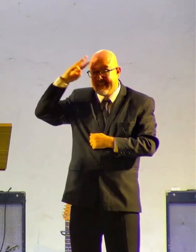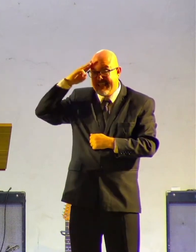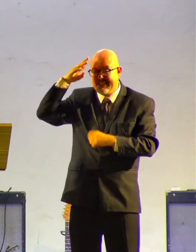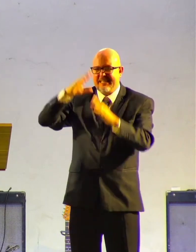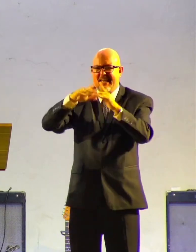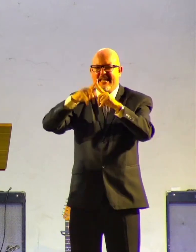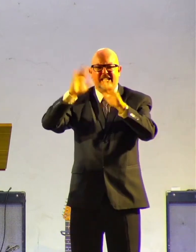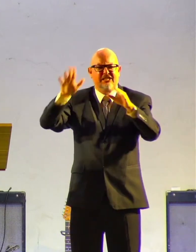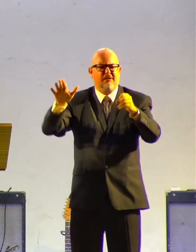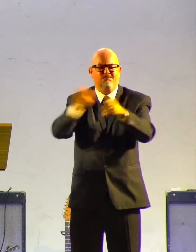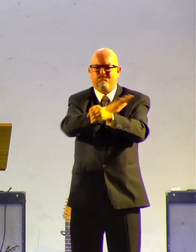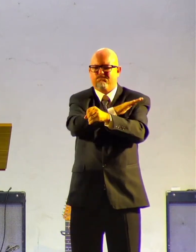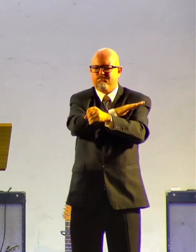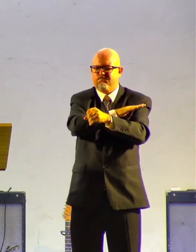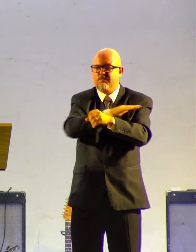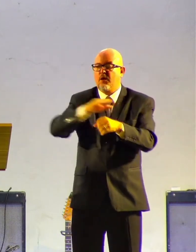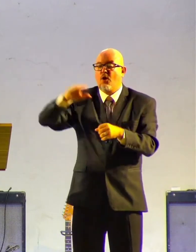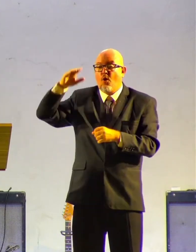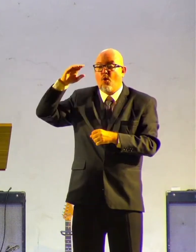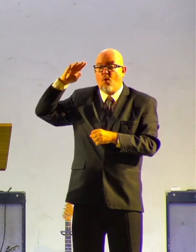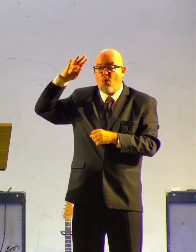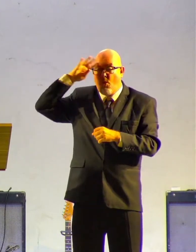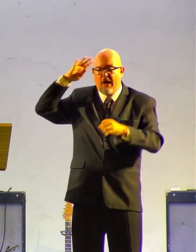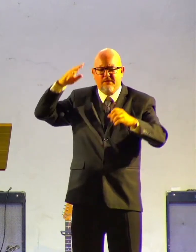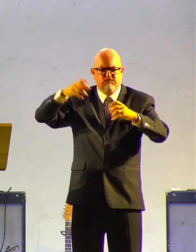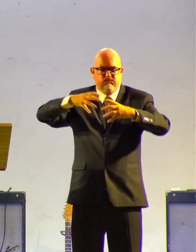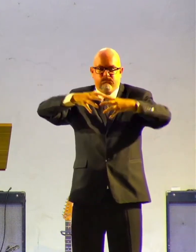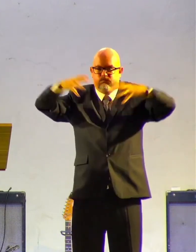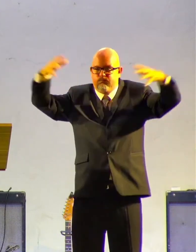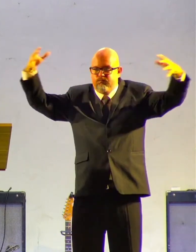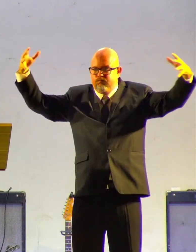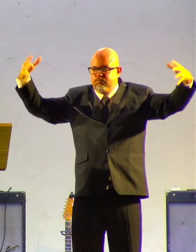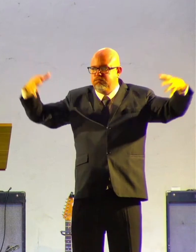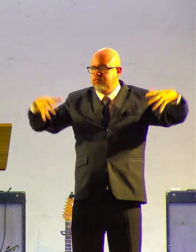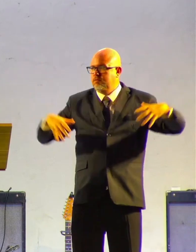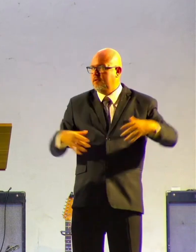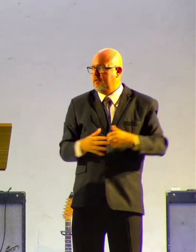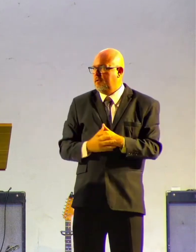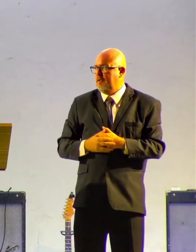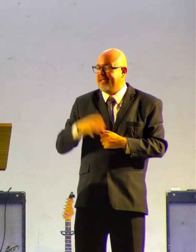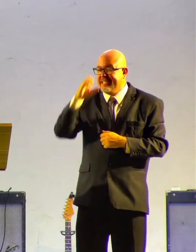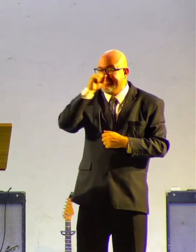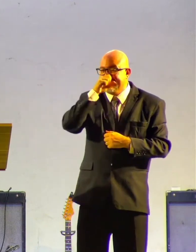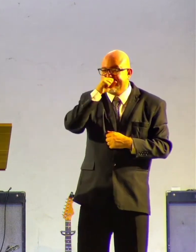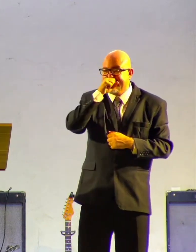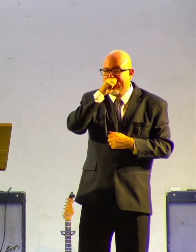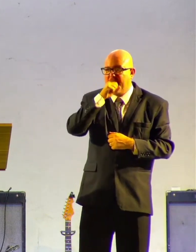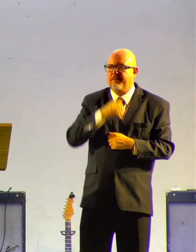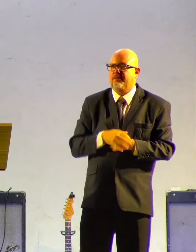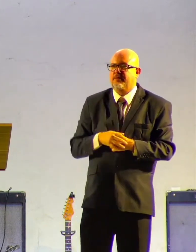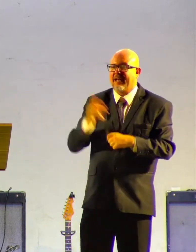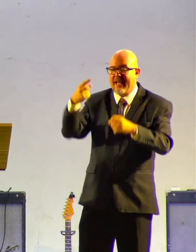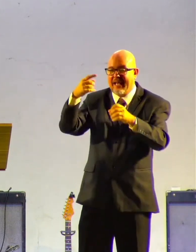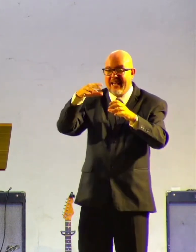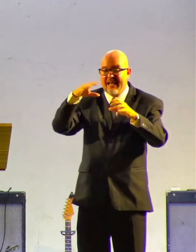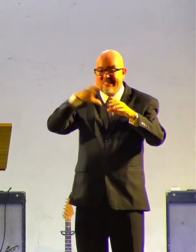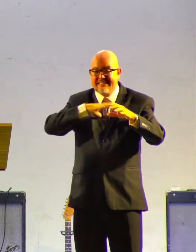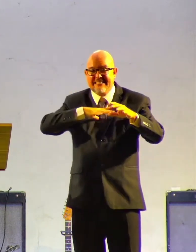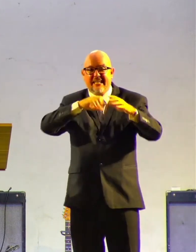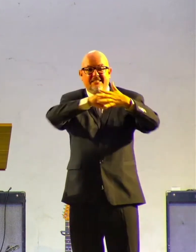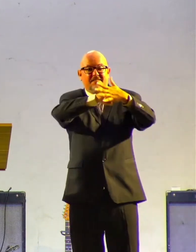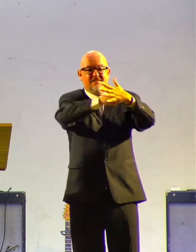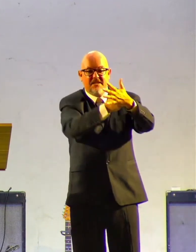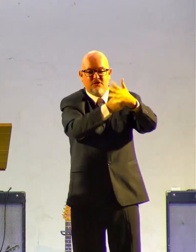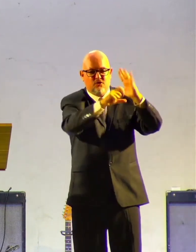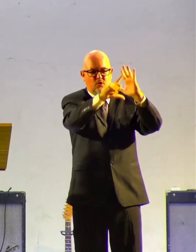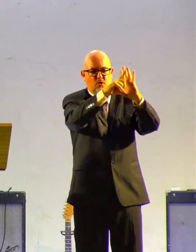a igreja estava em peso, na quarta-feira uma multidão, para encurtar a conversa. No sábado, a cidade fechou o comércio